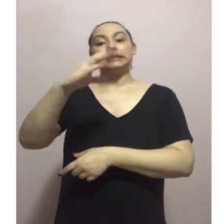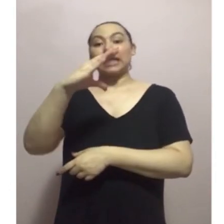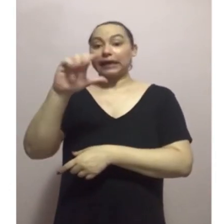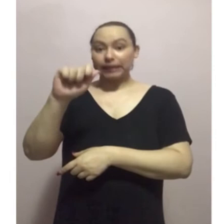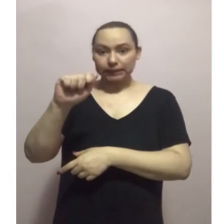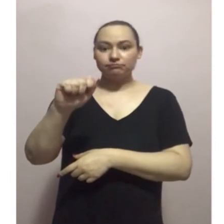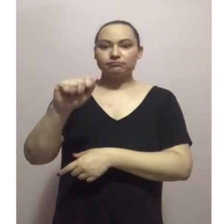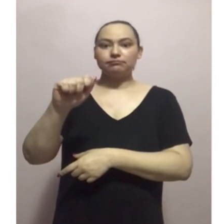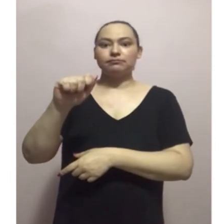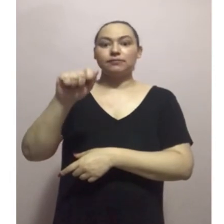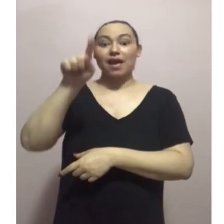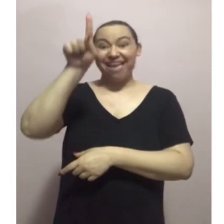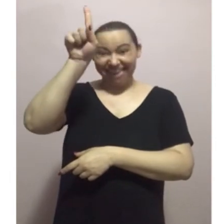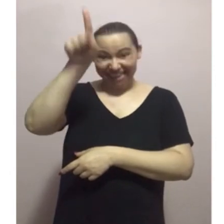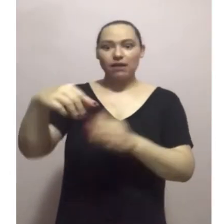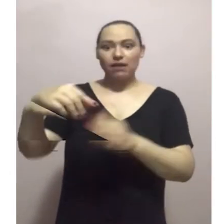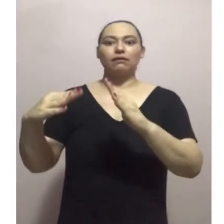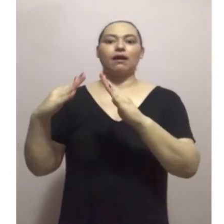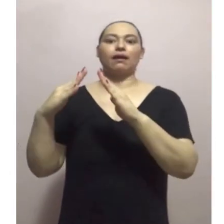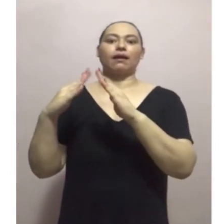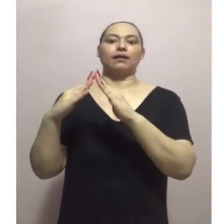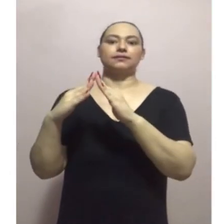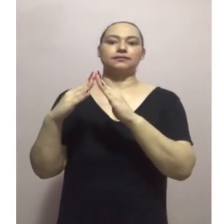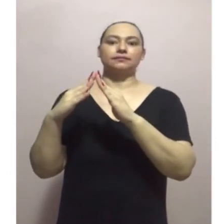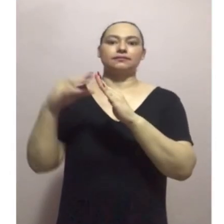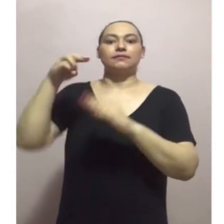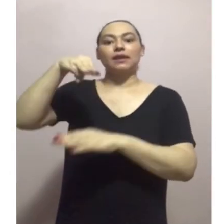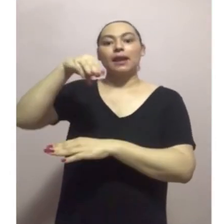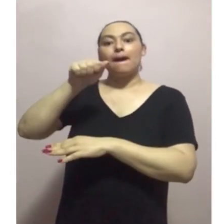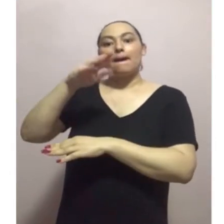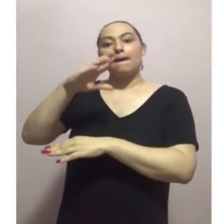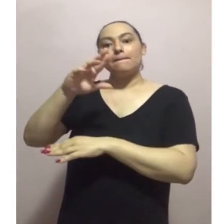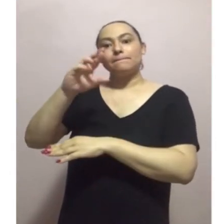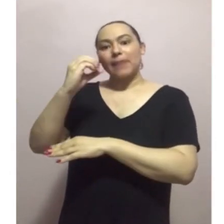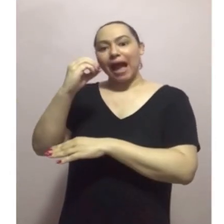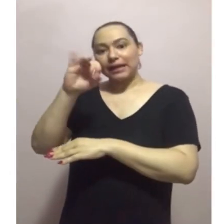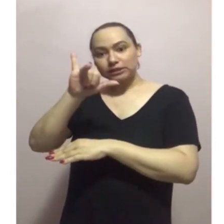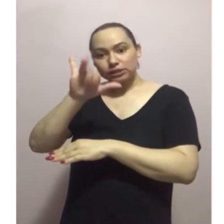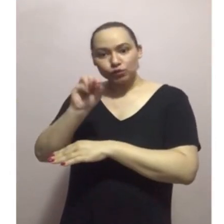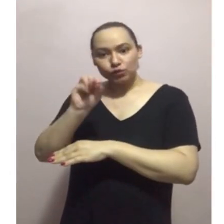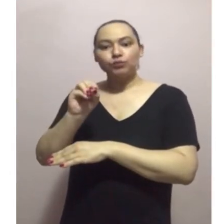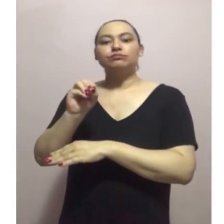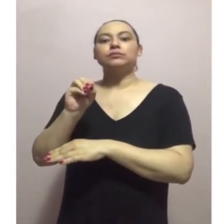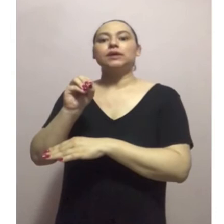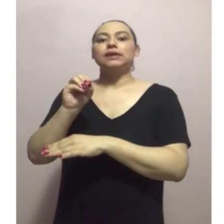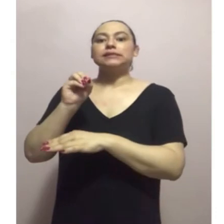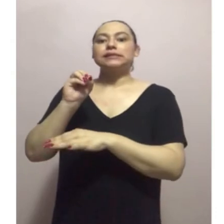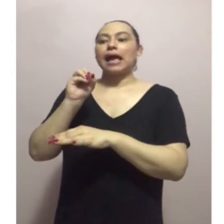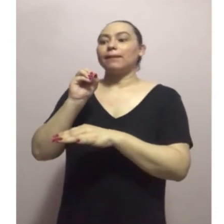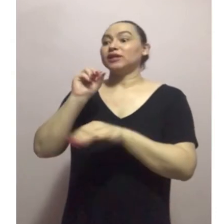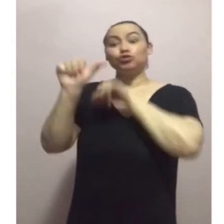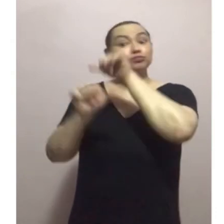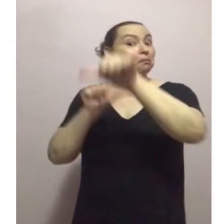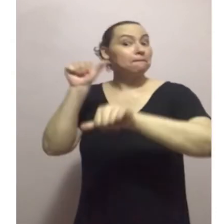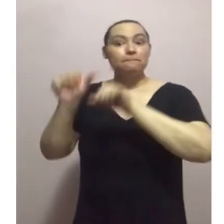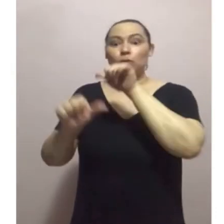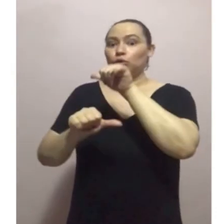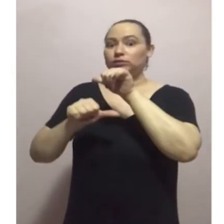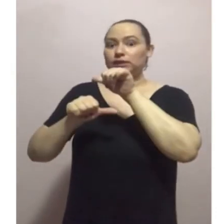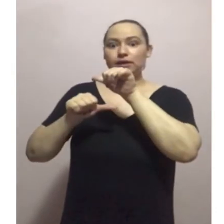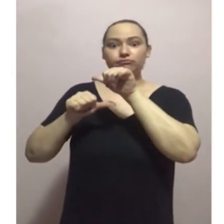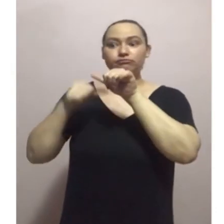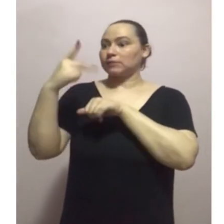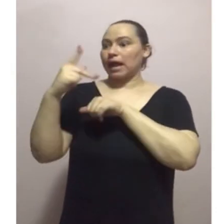E Ítaca é a casa do Cacá. Cacá e Márcio se mudam, a gente transforma a casa deles